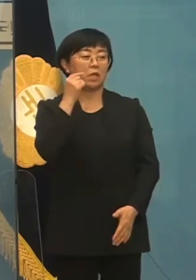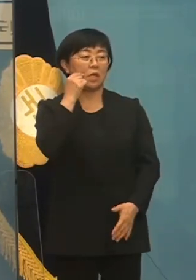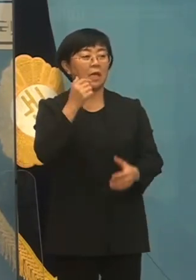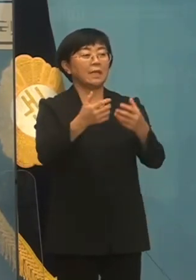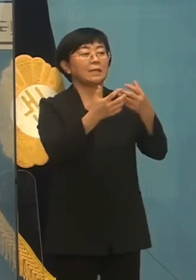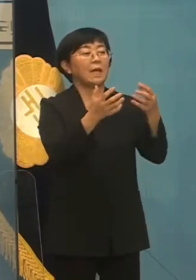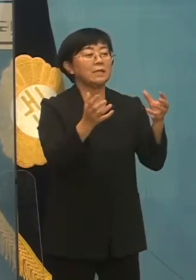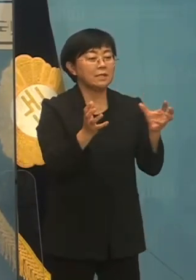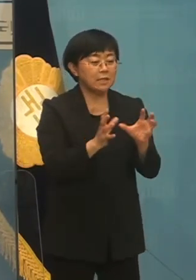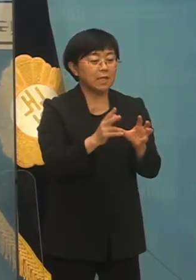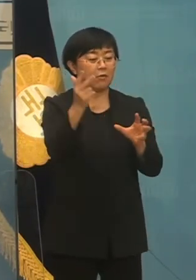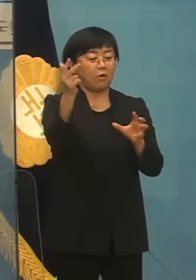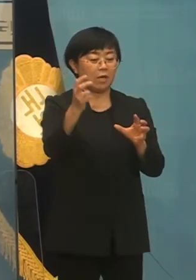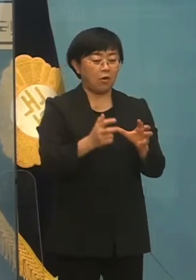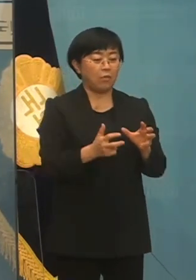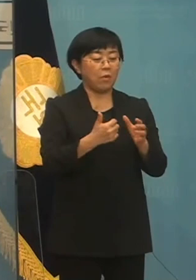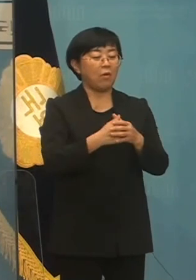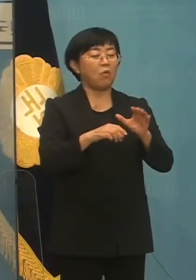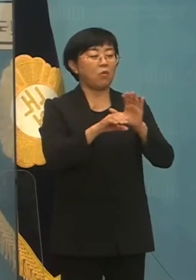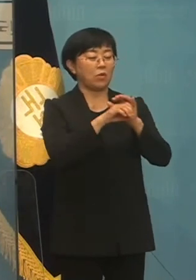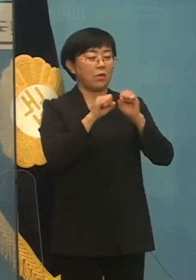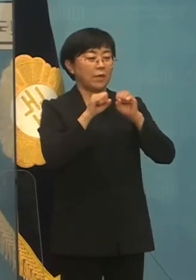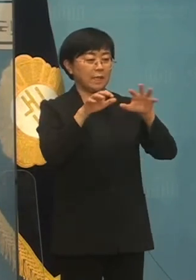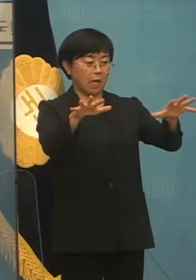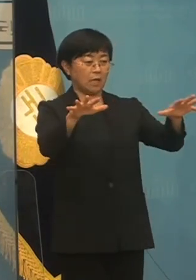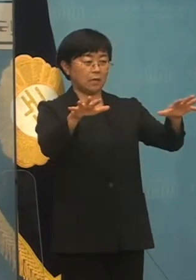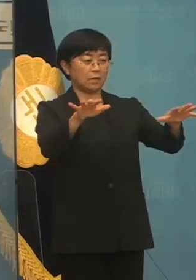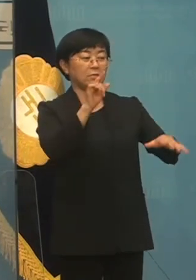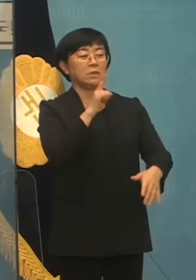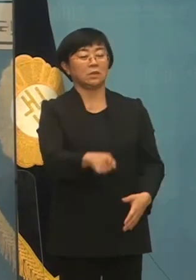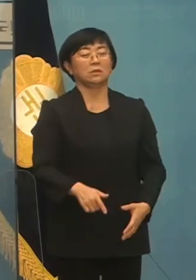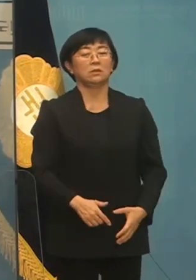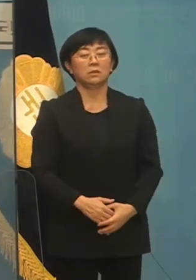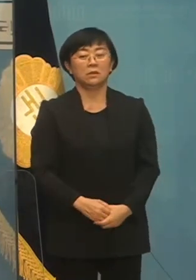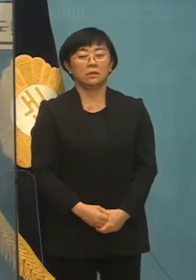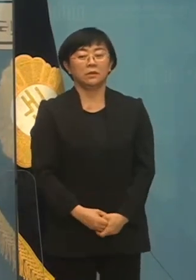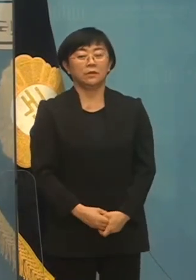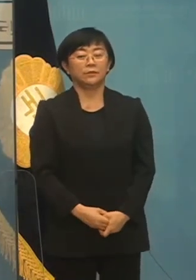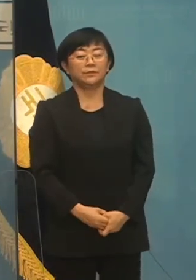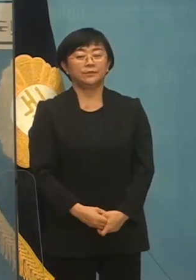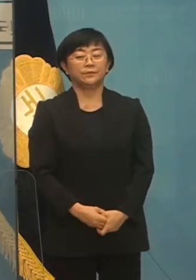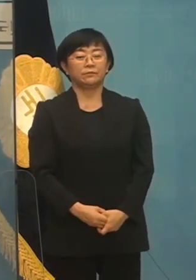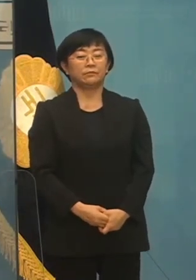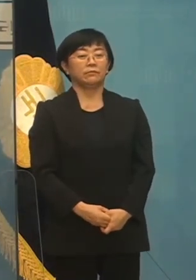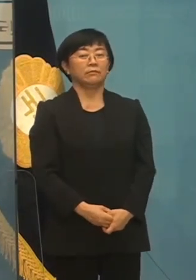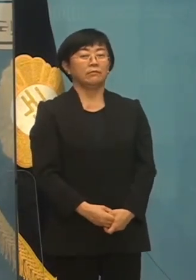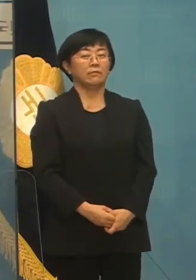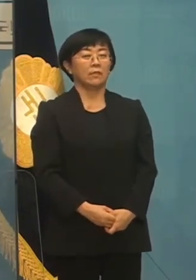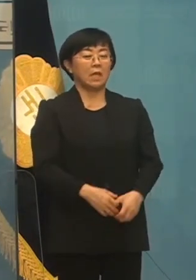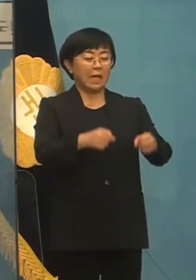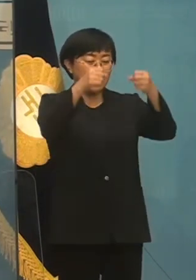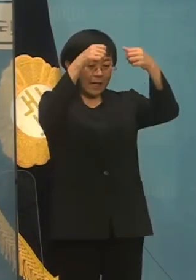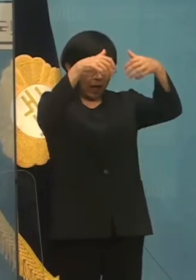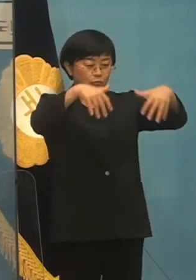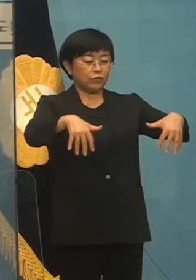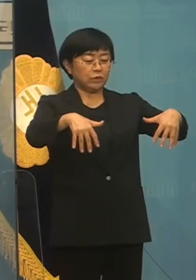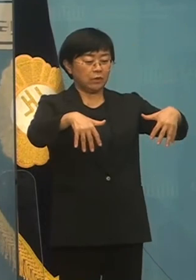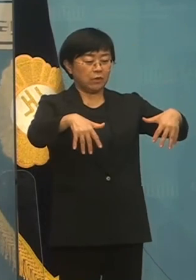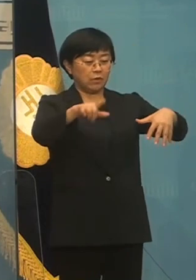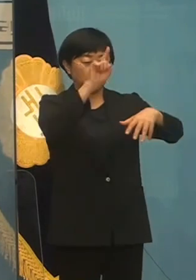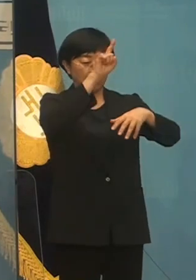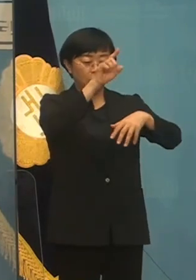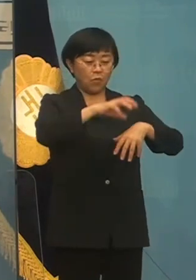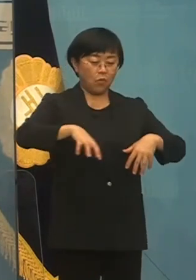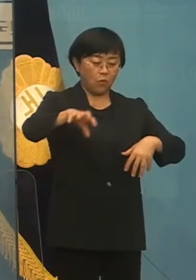단체 관광객이 오면 코로나가 확산된다. 이렇게 얘기합니다. 이렇게 각 부처 각각에서 전부